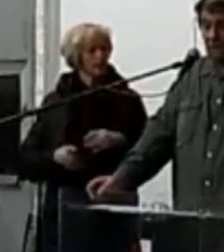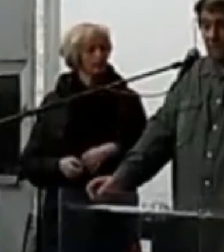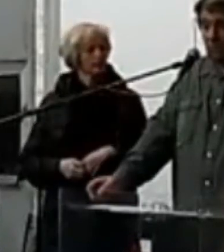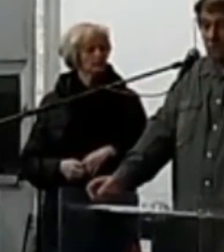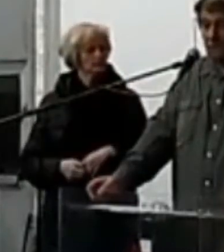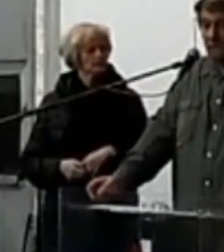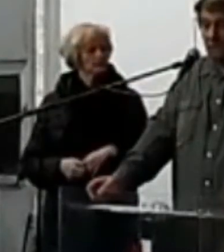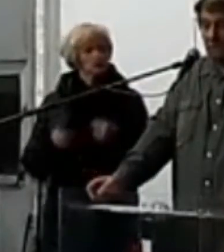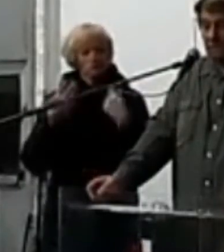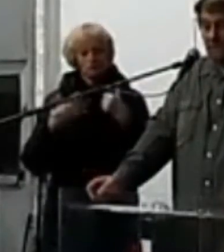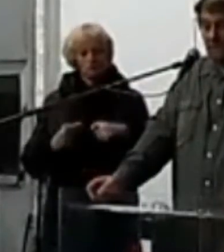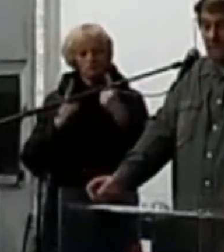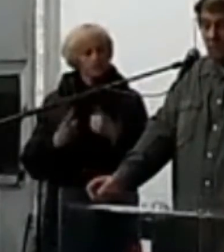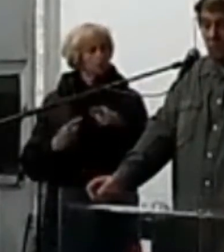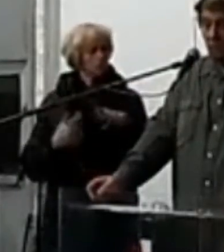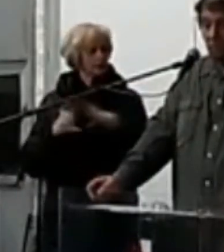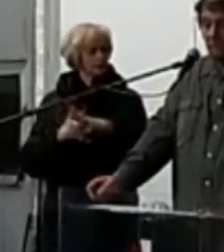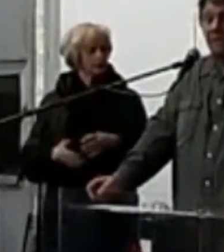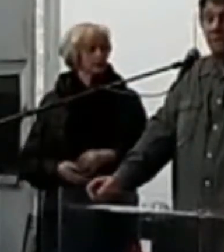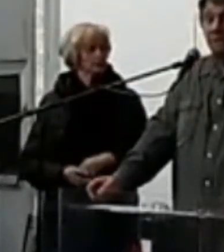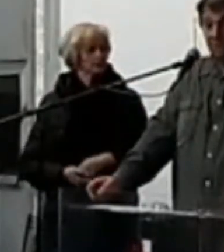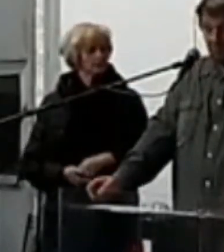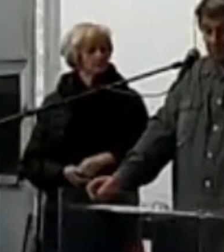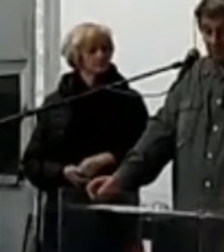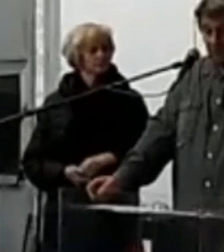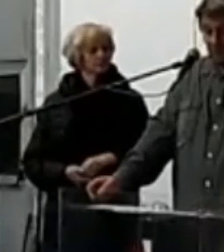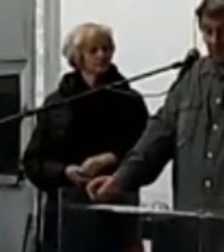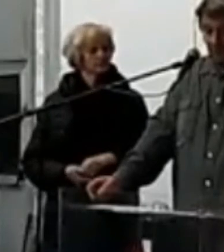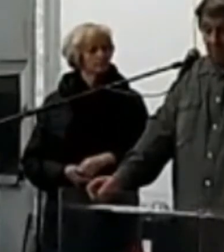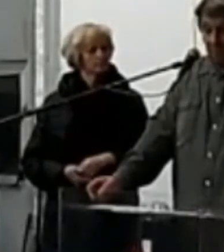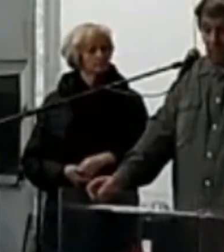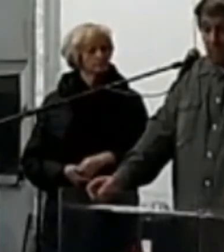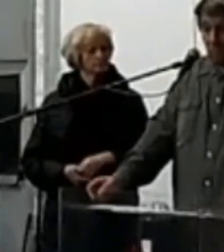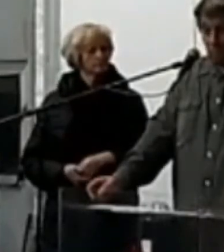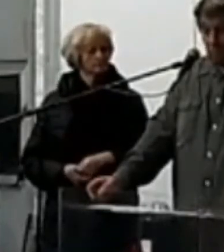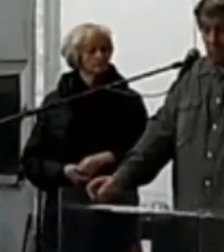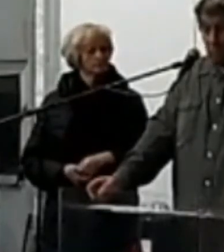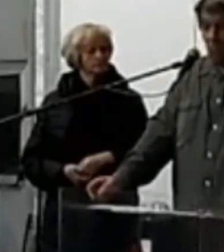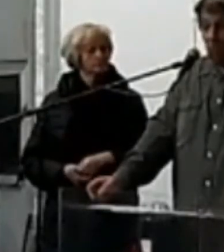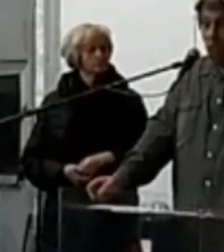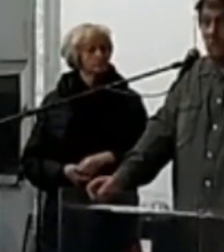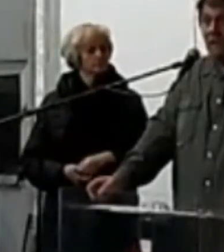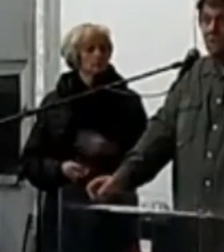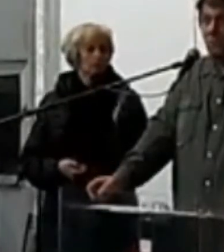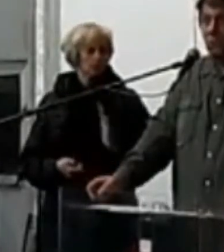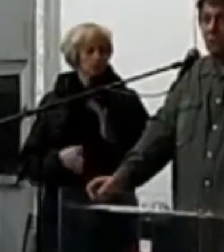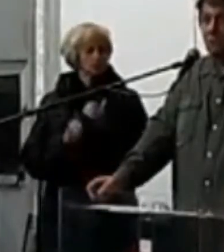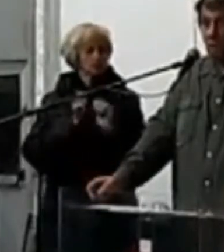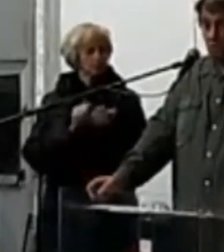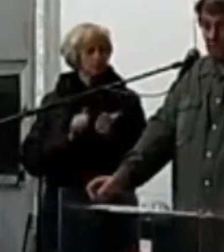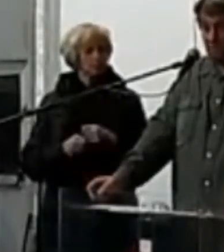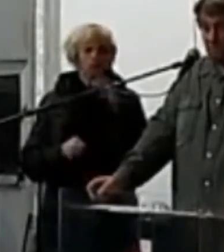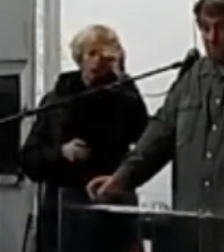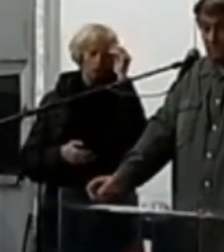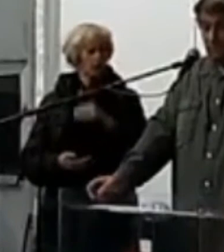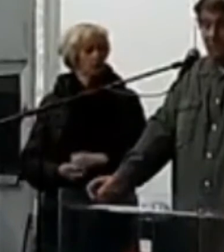godina rada postojanja, educiranja nisu dovoljno dobre da je dobijemo. Pa šta smo to? Kultura, sport,